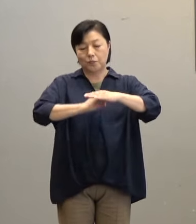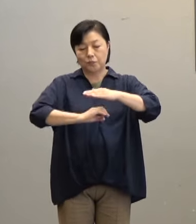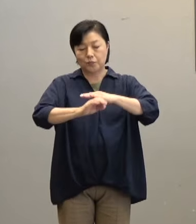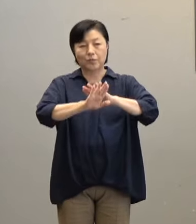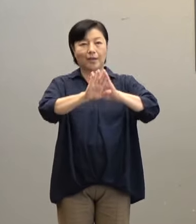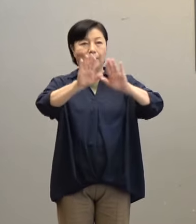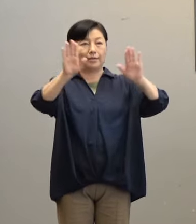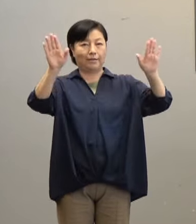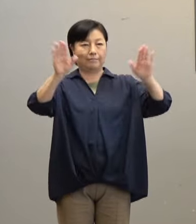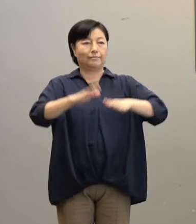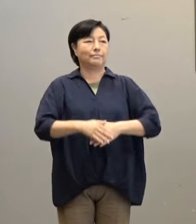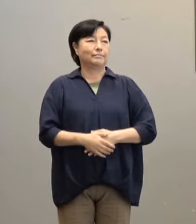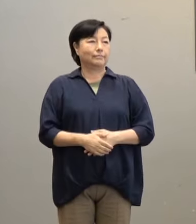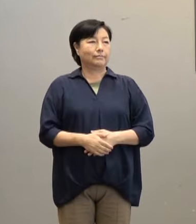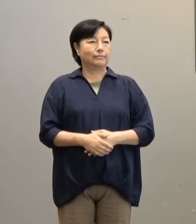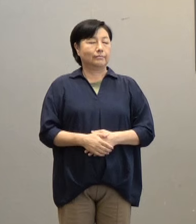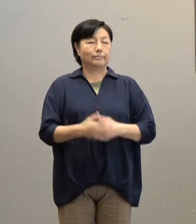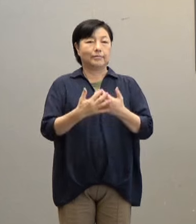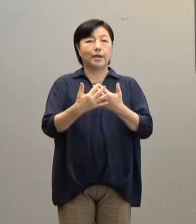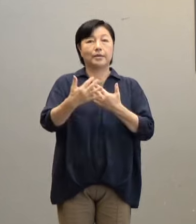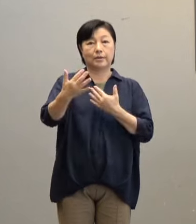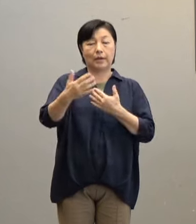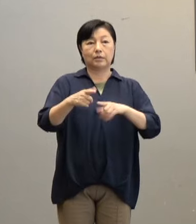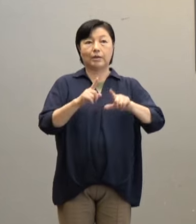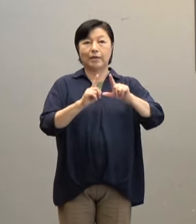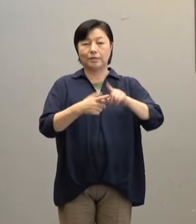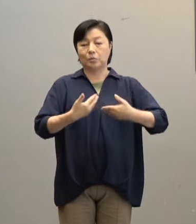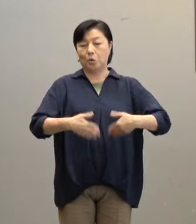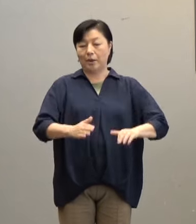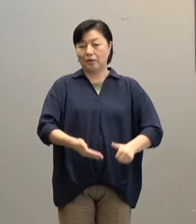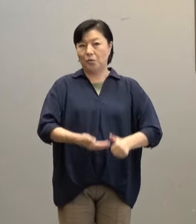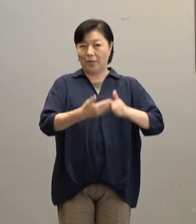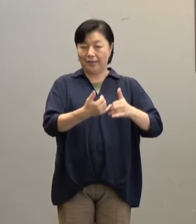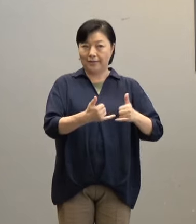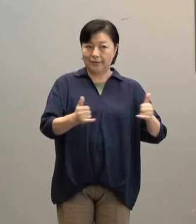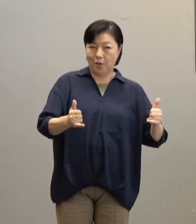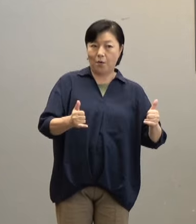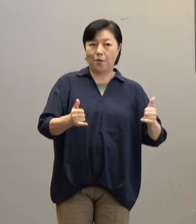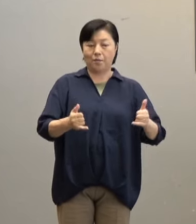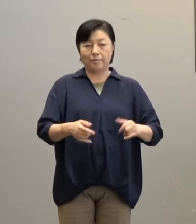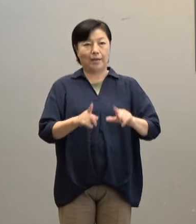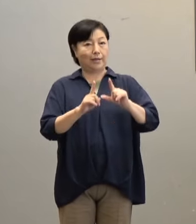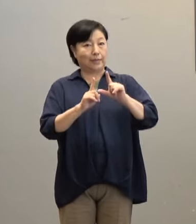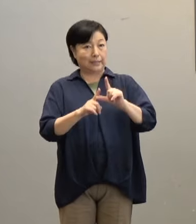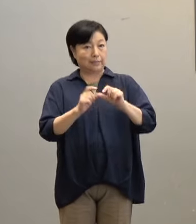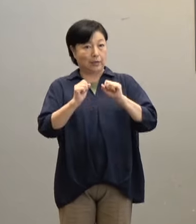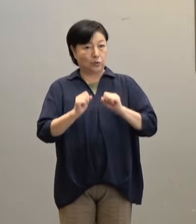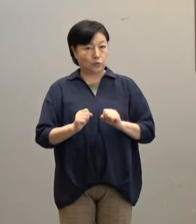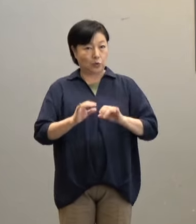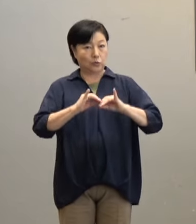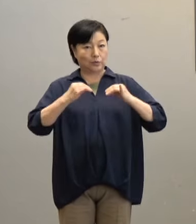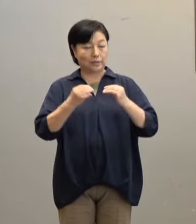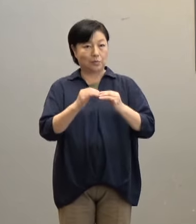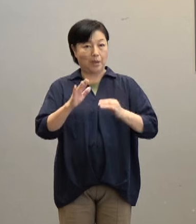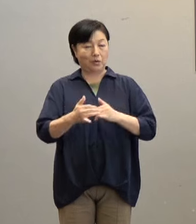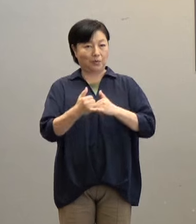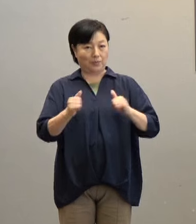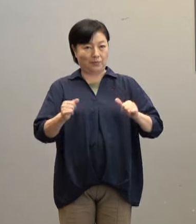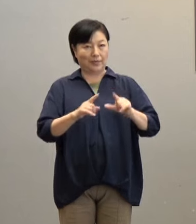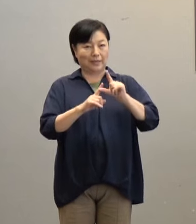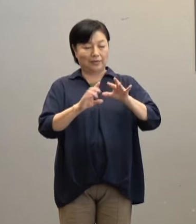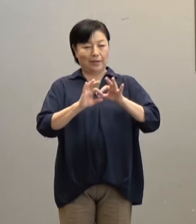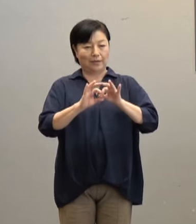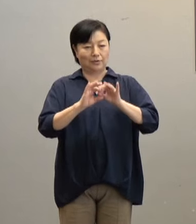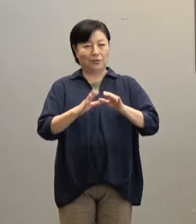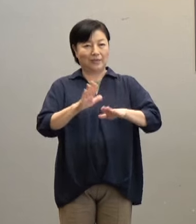会式を迎えます。大会には本県で生まれ育った方や県内に所属チームがある方など千葉県にゆ